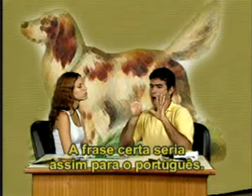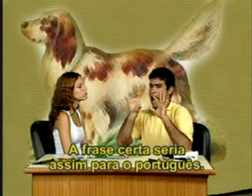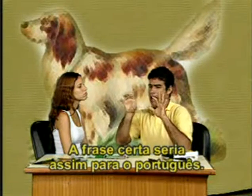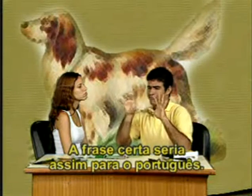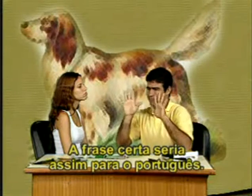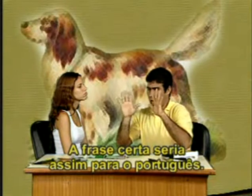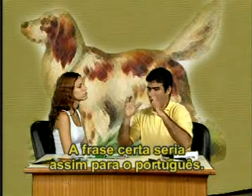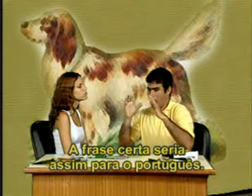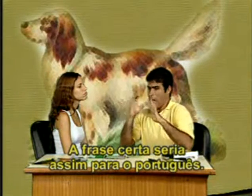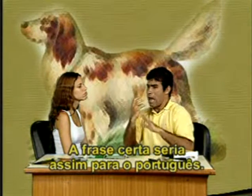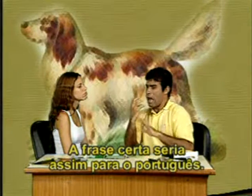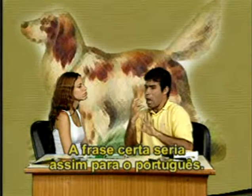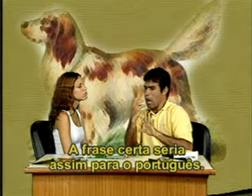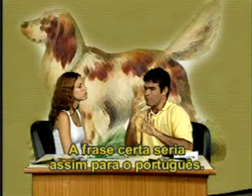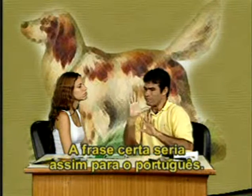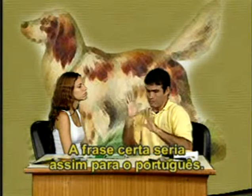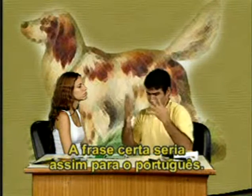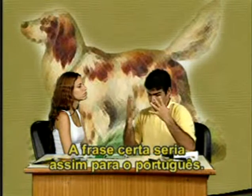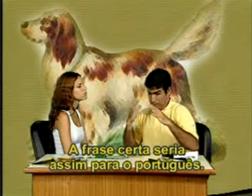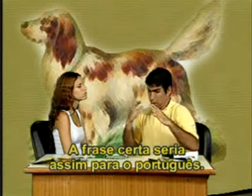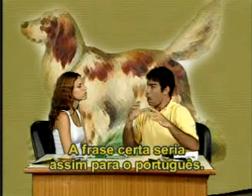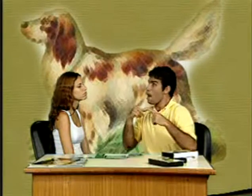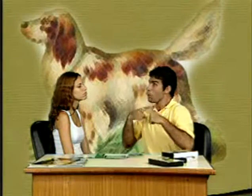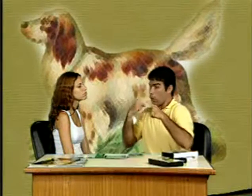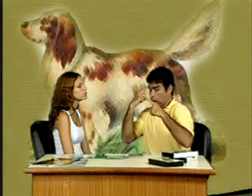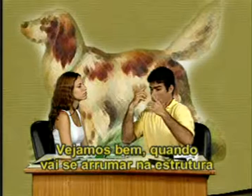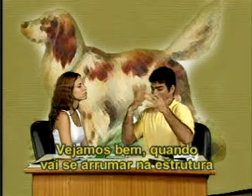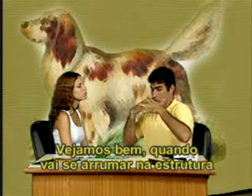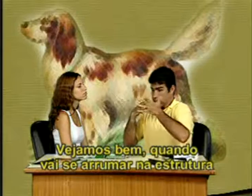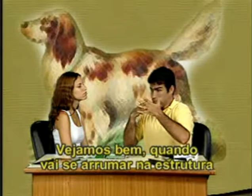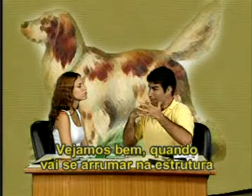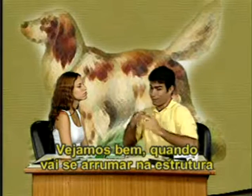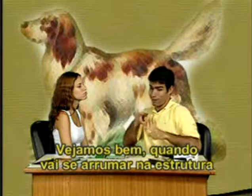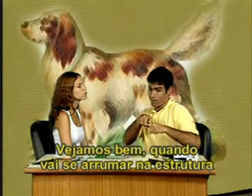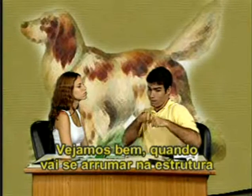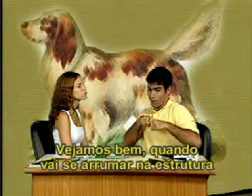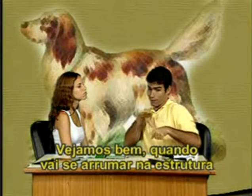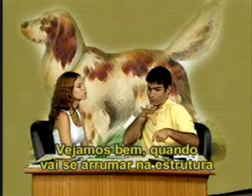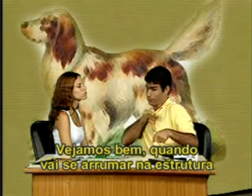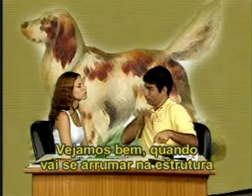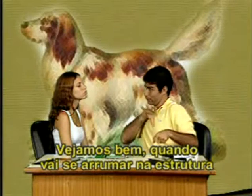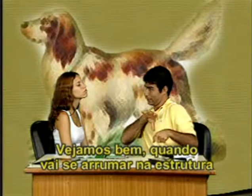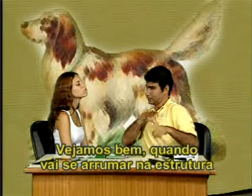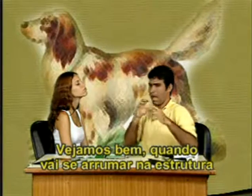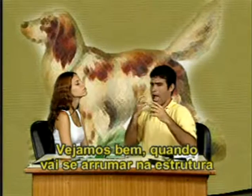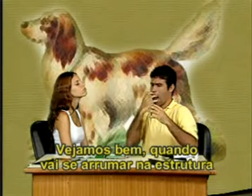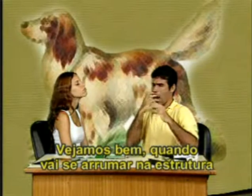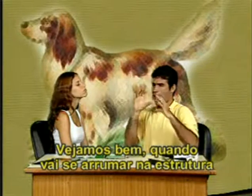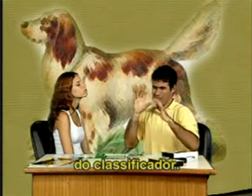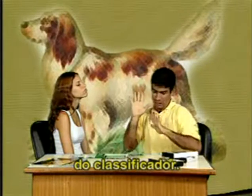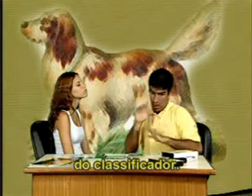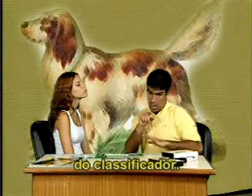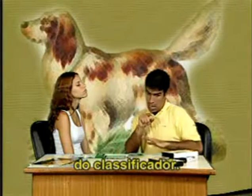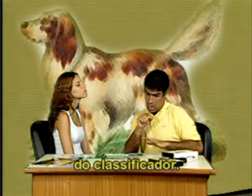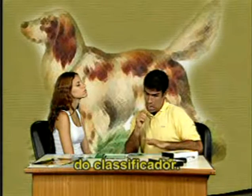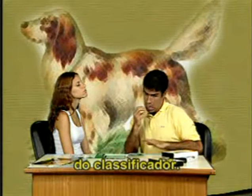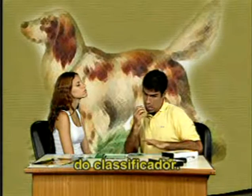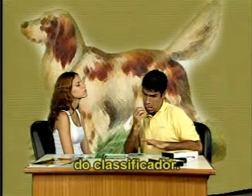frase certa seria assim para o português. Vejamos bem, quando vai se arrumar na estrutura do classificador,